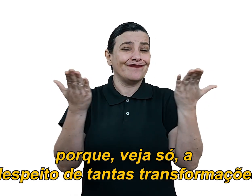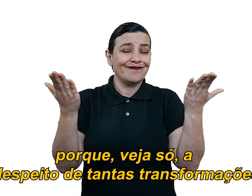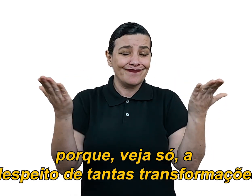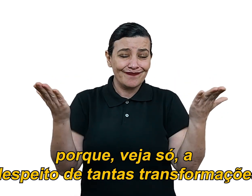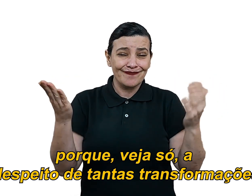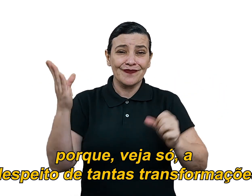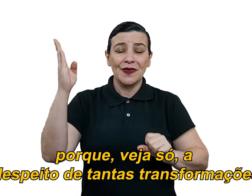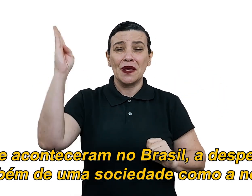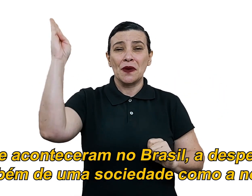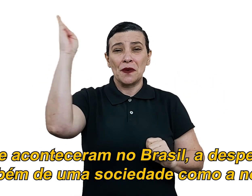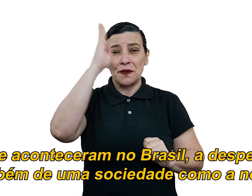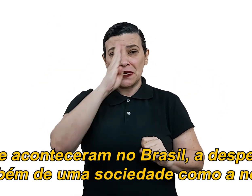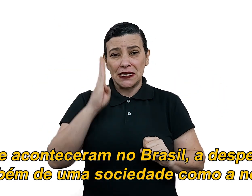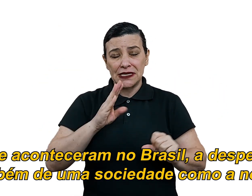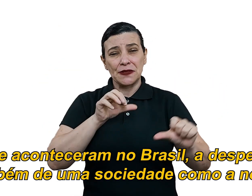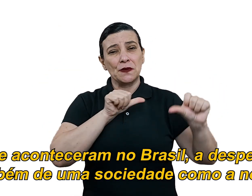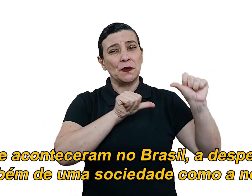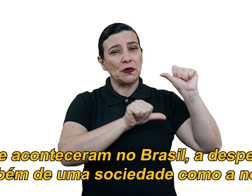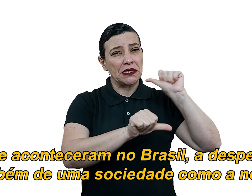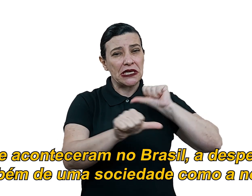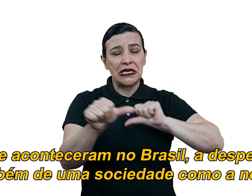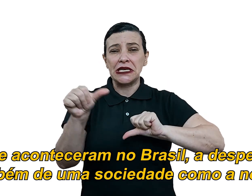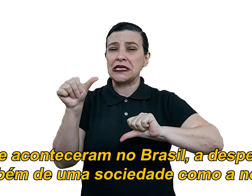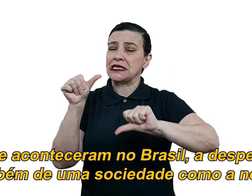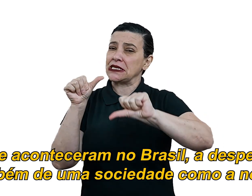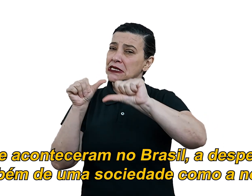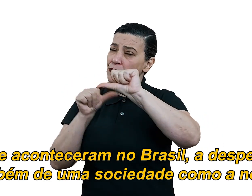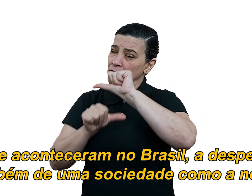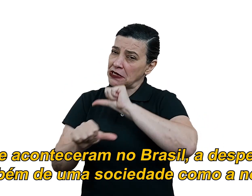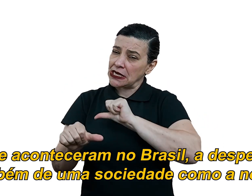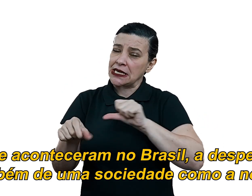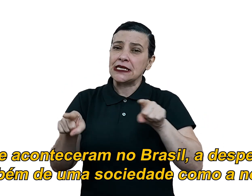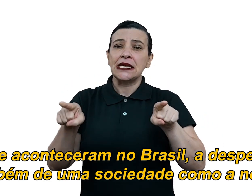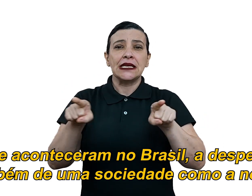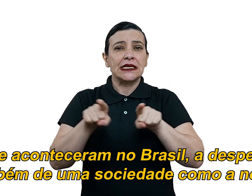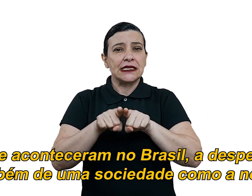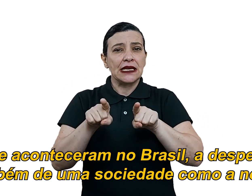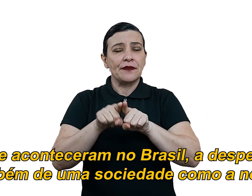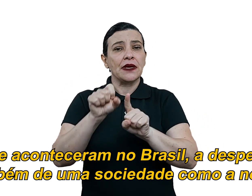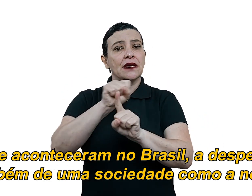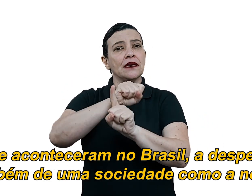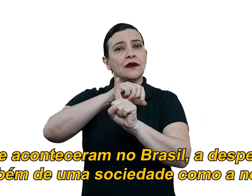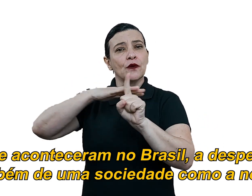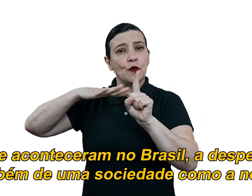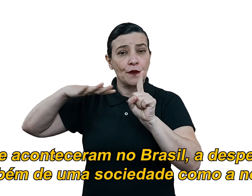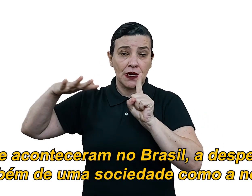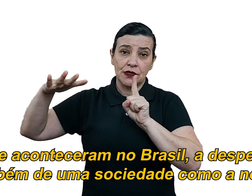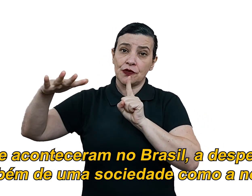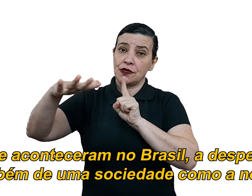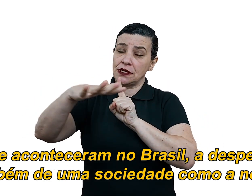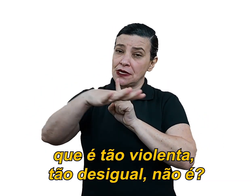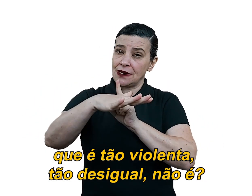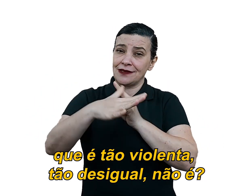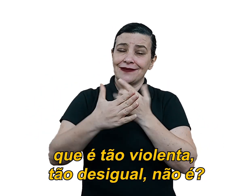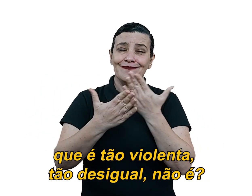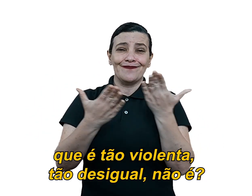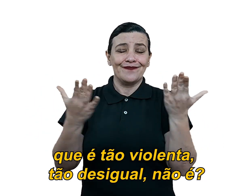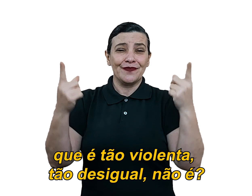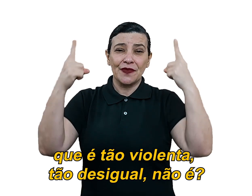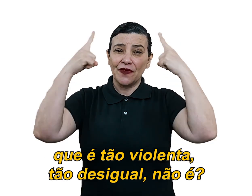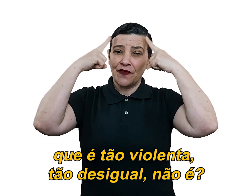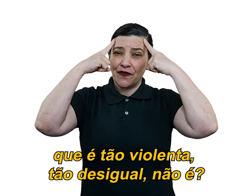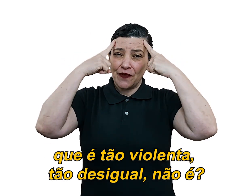tantas transformações que aconteceram no Brasil, a despeito também de uma sociedade como a nossa, que é